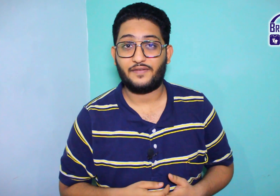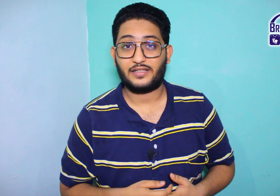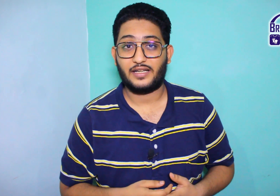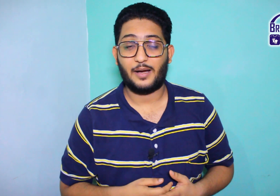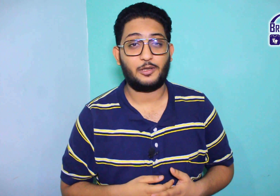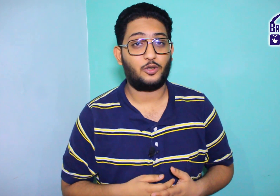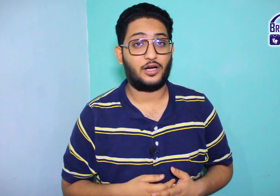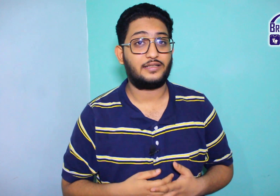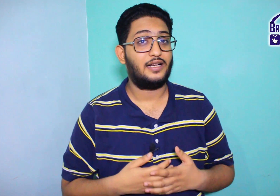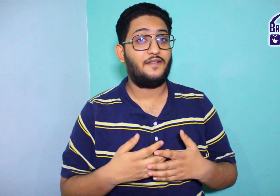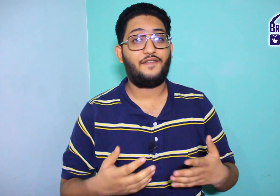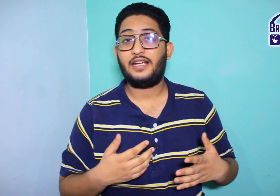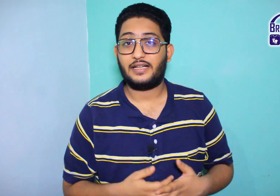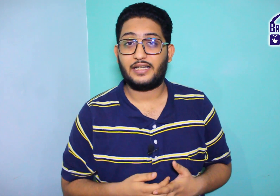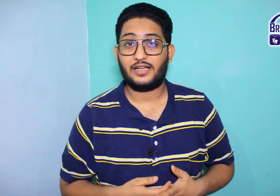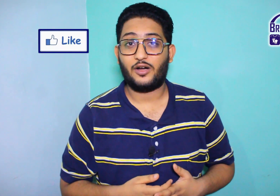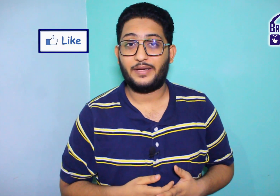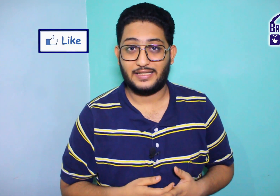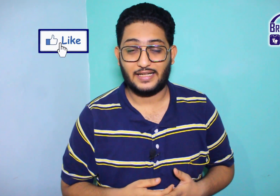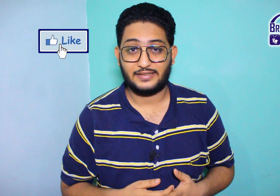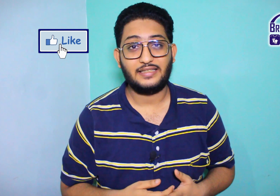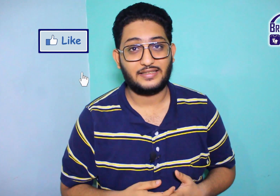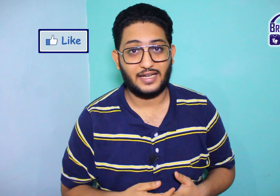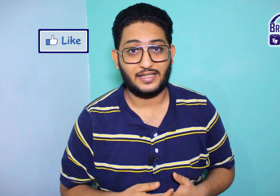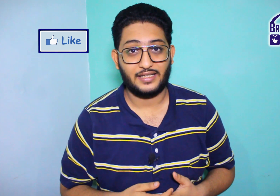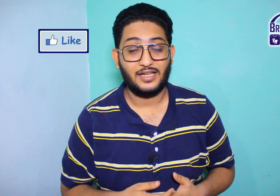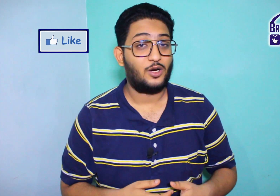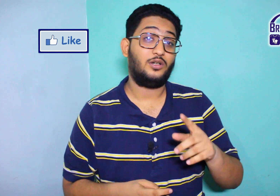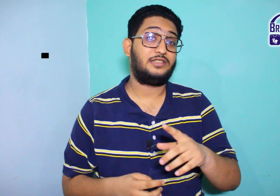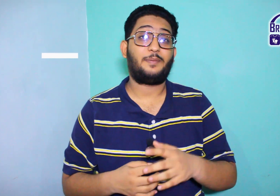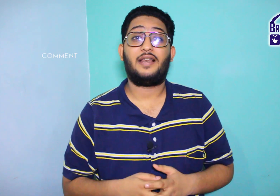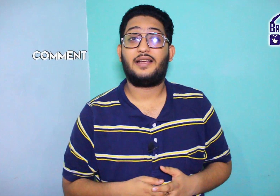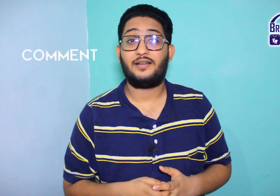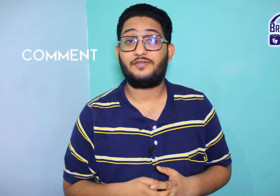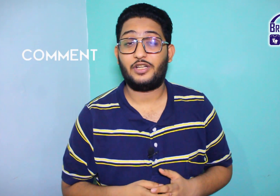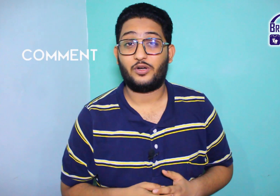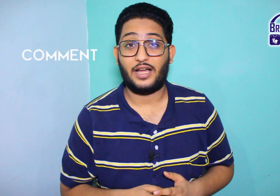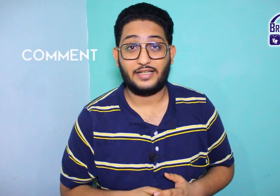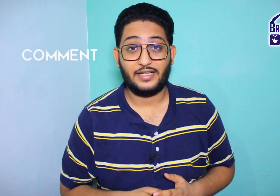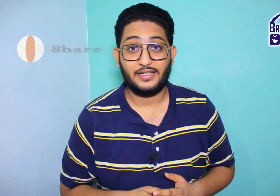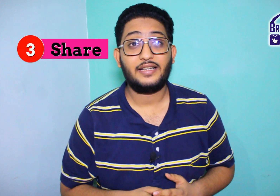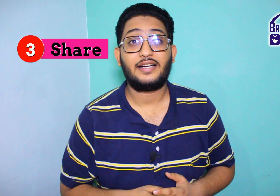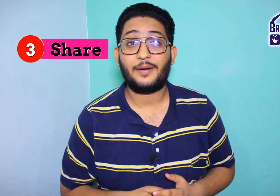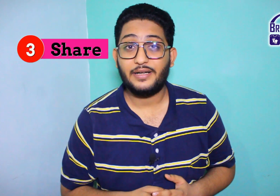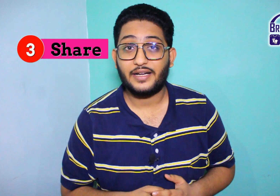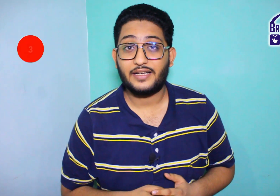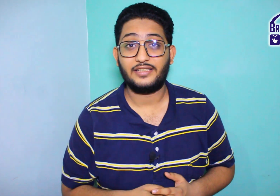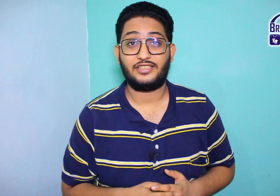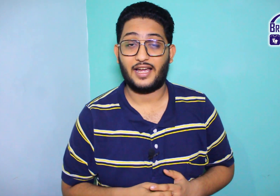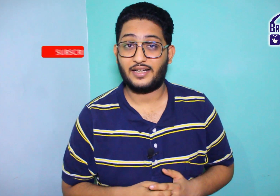तरफ रख दें, अपने दोनों हाथ फ्री कर लें और मेरे साथ साथ साइन करें। उससे पहले इस वीडियो को लाइक करें, कमेंट करें, शेयर